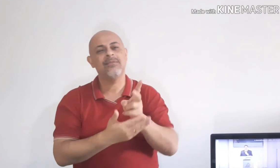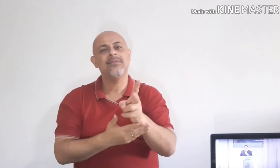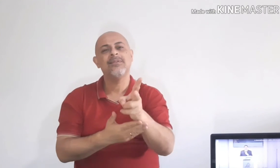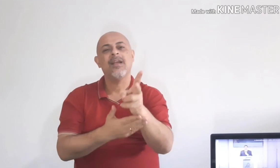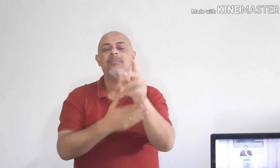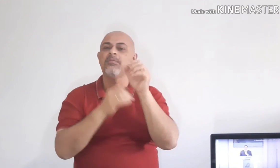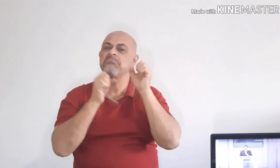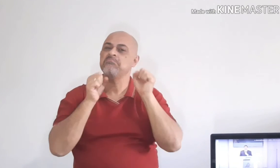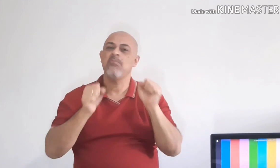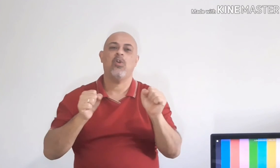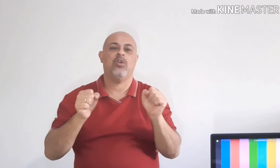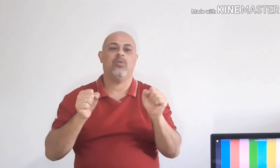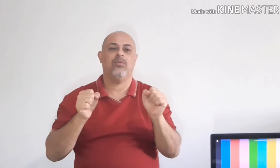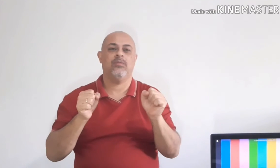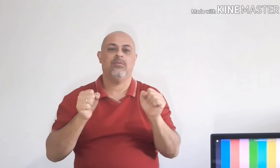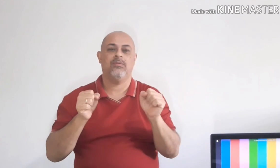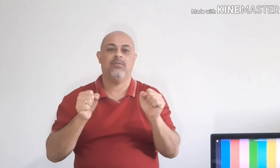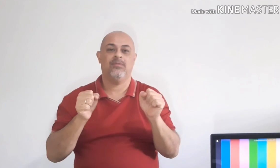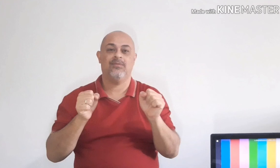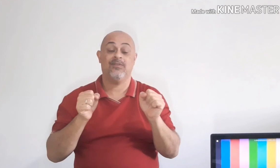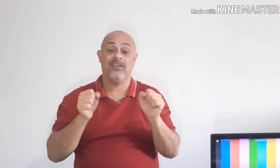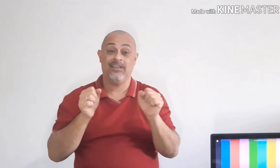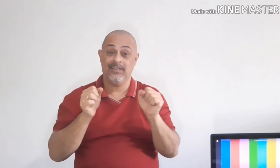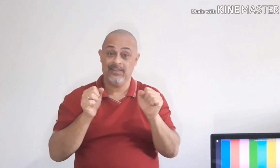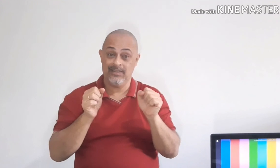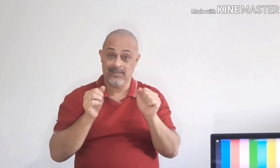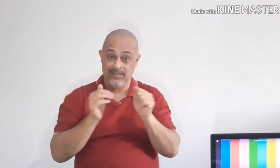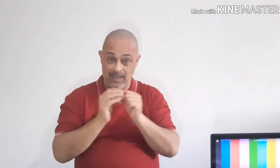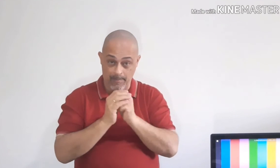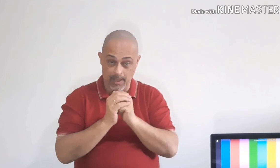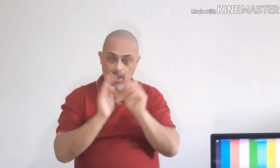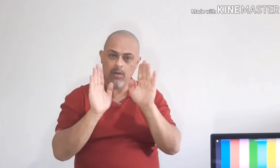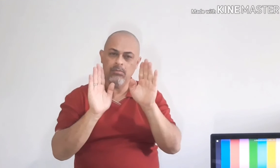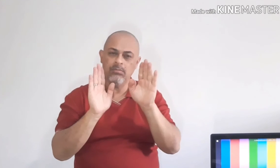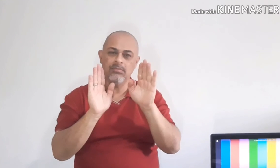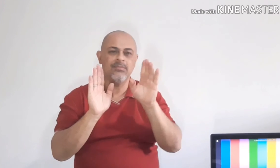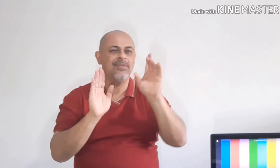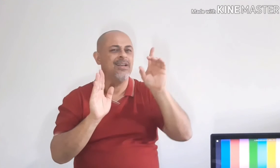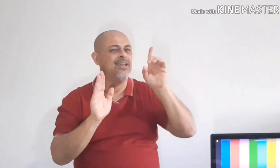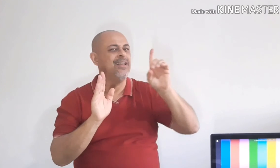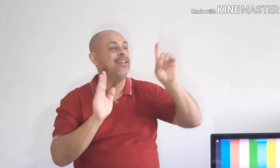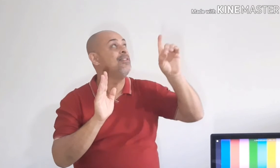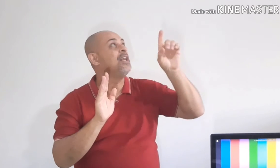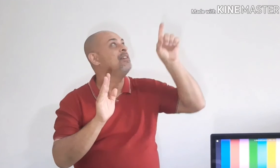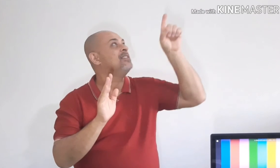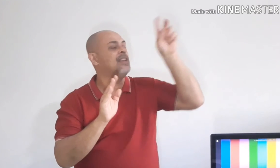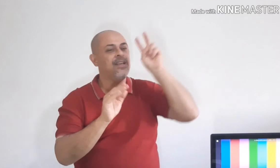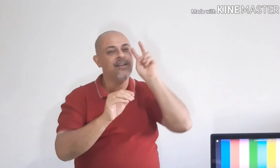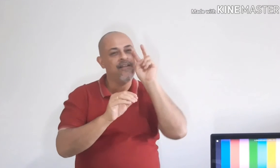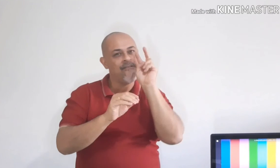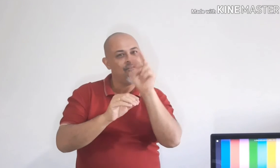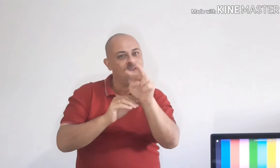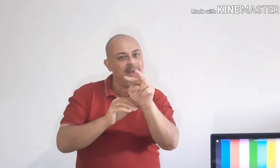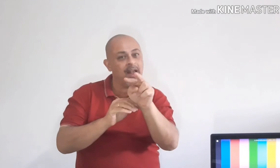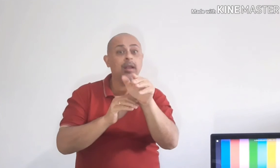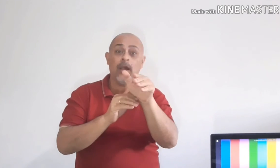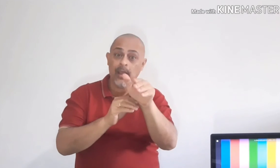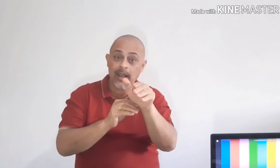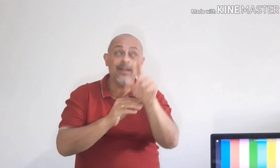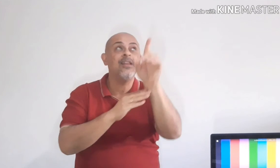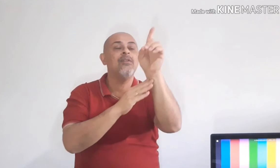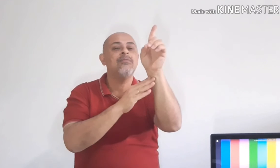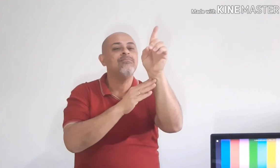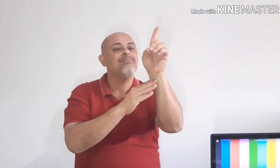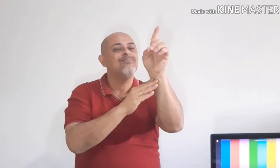os séculos. Amém. Que o Senhor que vê, guarde a sua